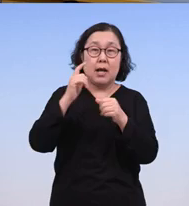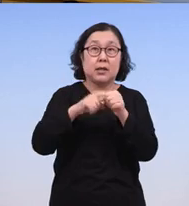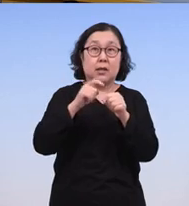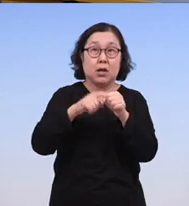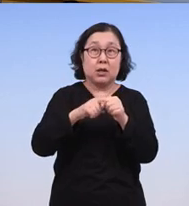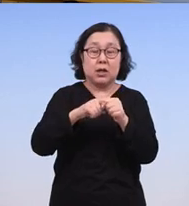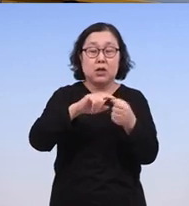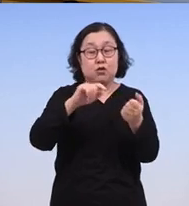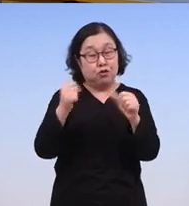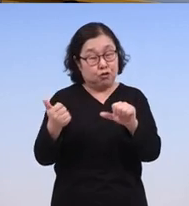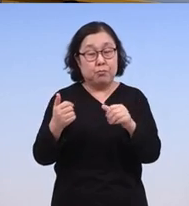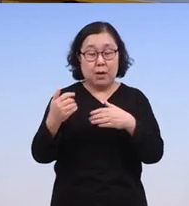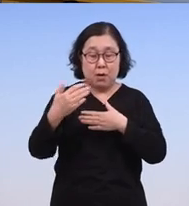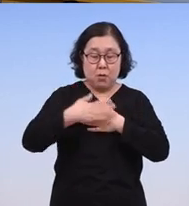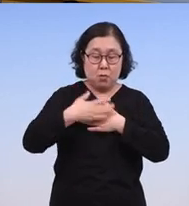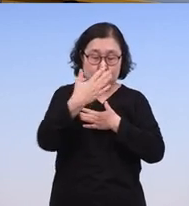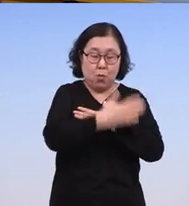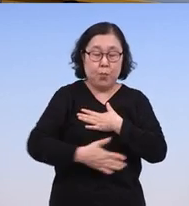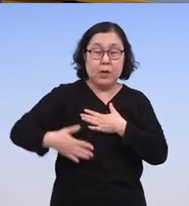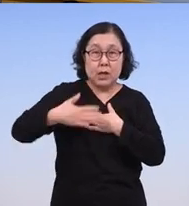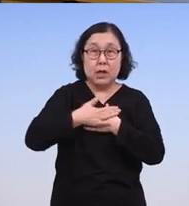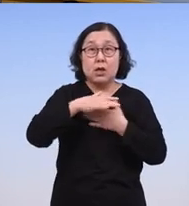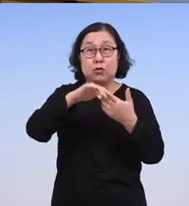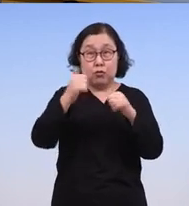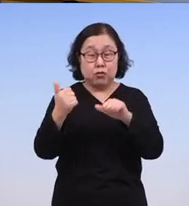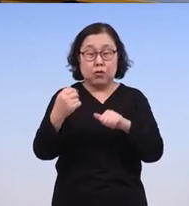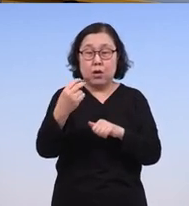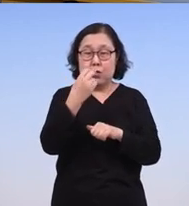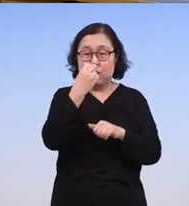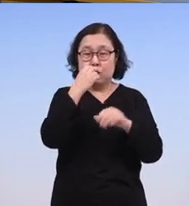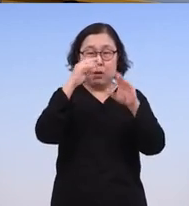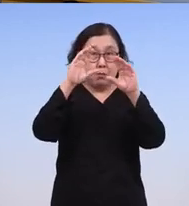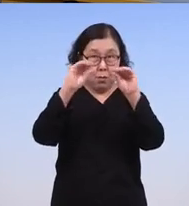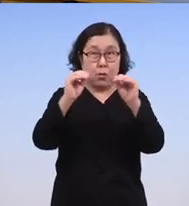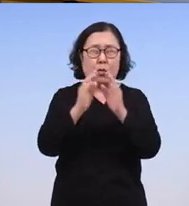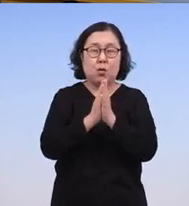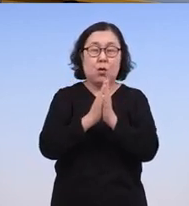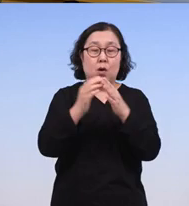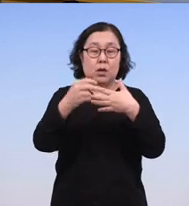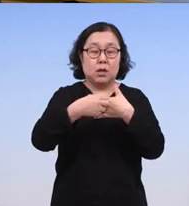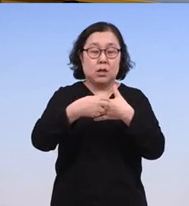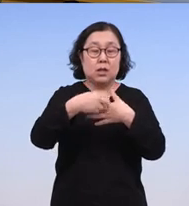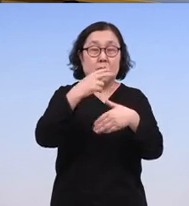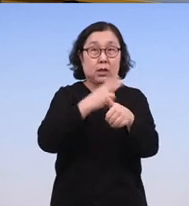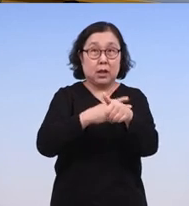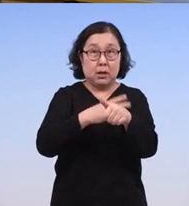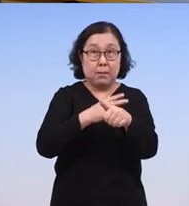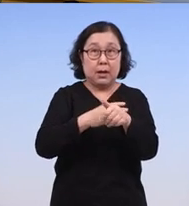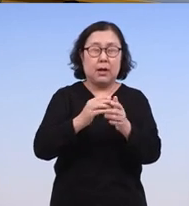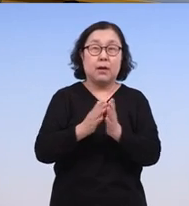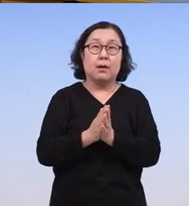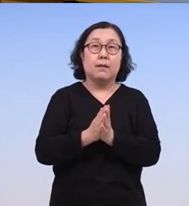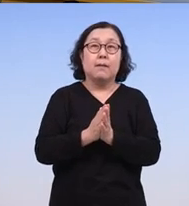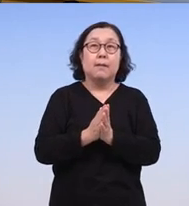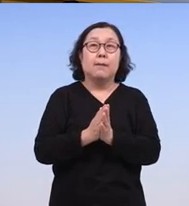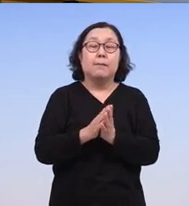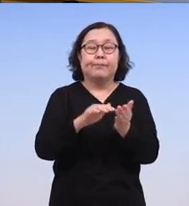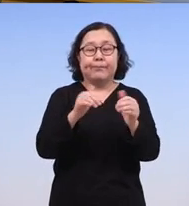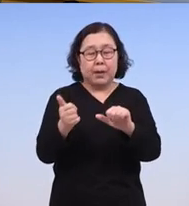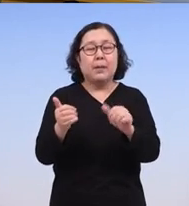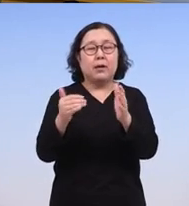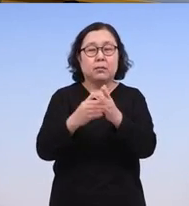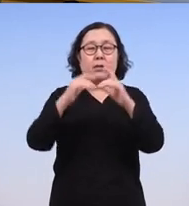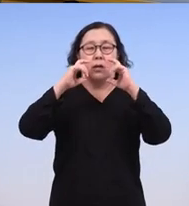죽음입니다. 이건 생물학적 죽음 아닙니까? 숨이 멎고 병원에서 의사 선생님이